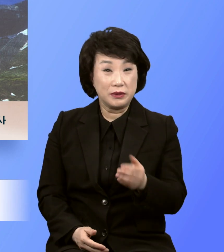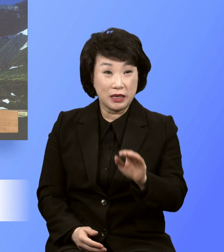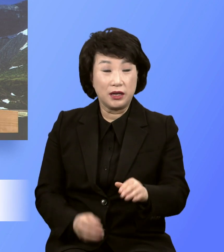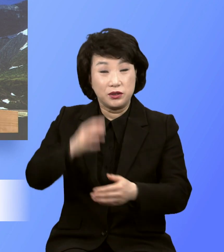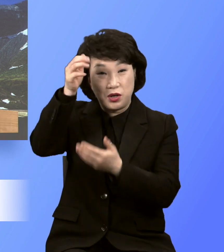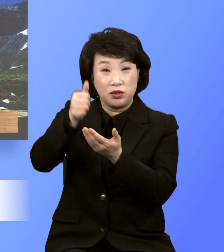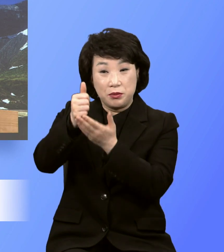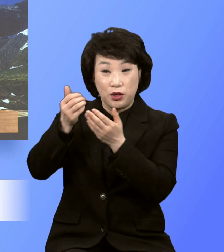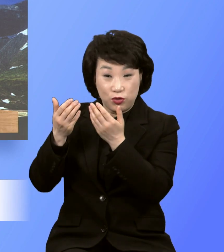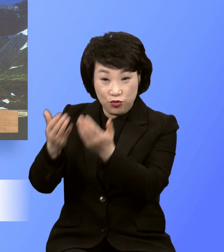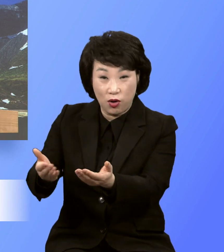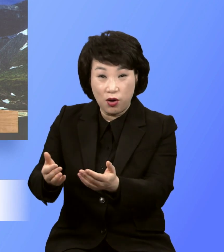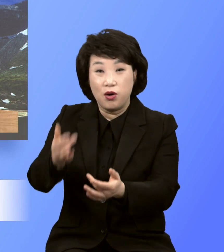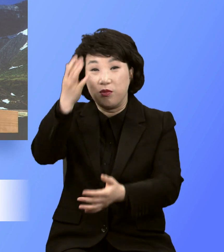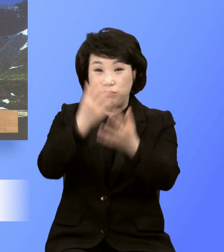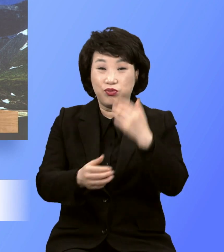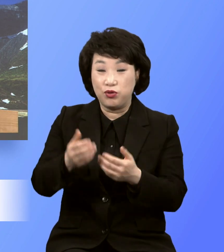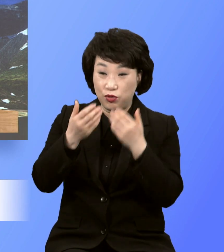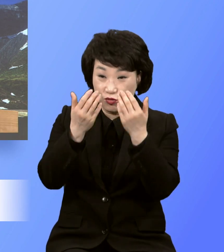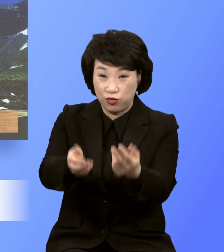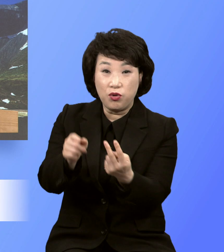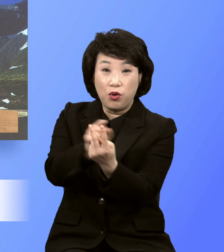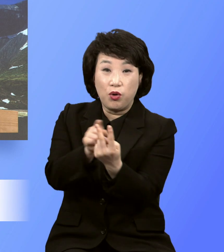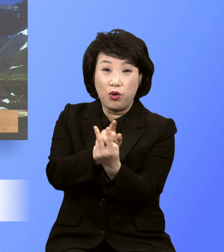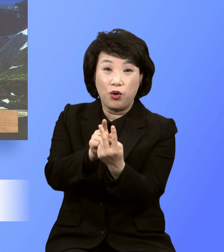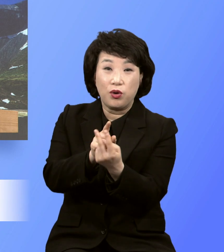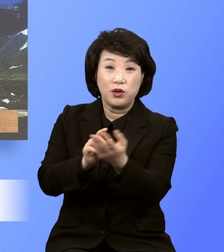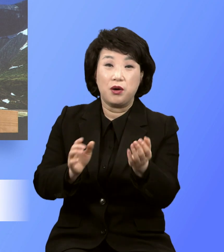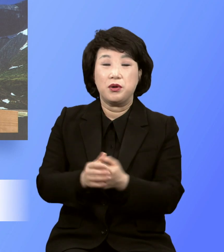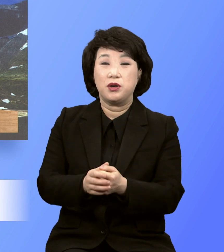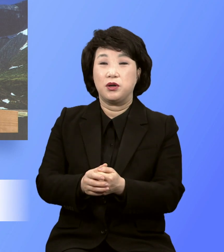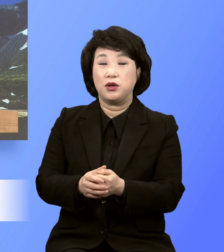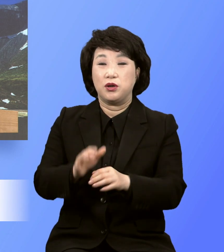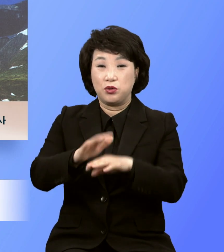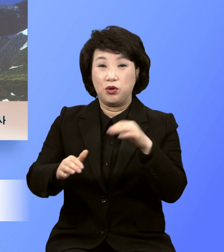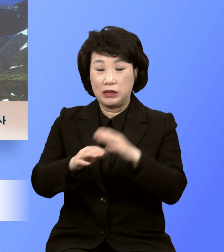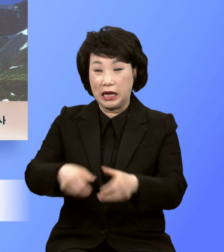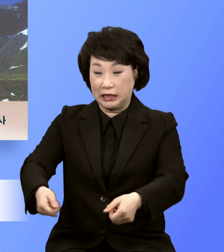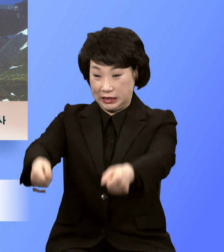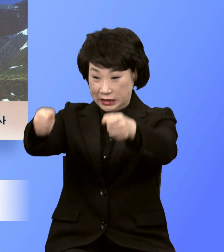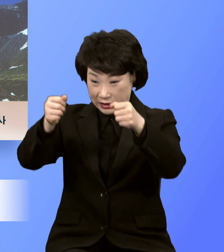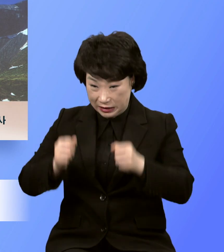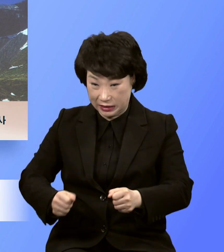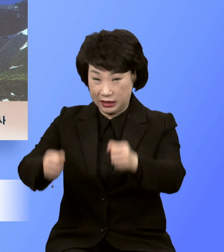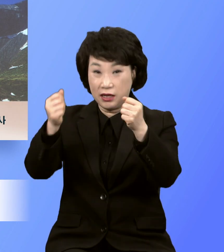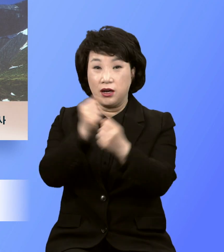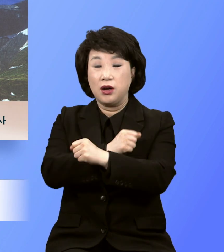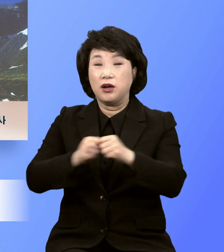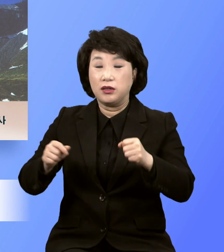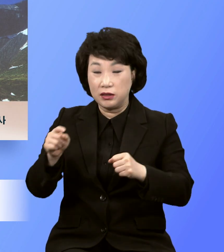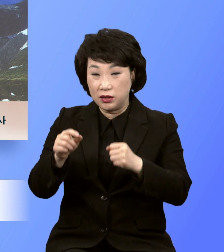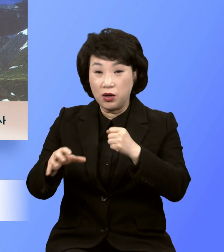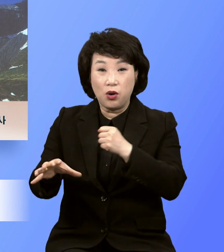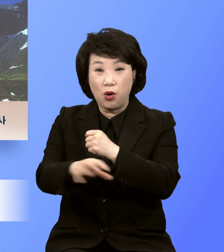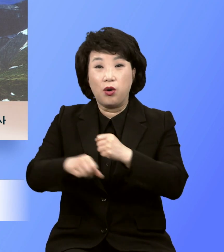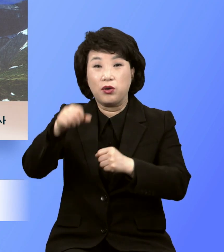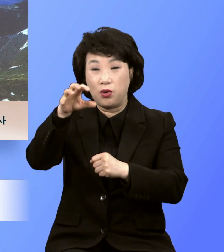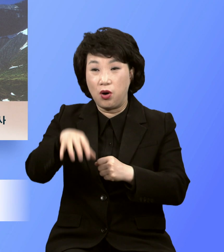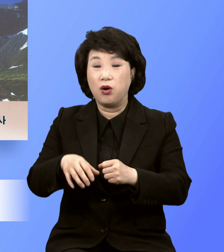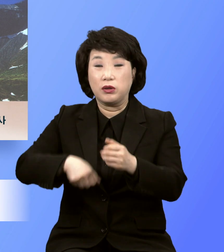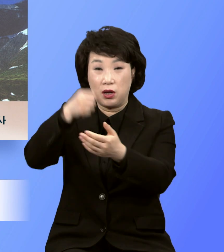성령으로 줄 것이냐 불로 줄 것이냐 손에 키를 들고 자기의 타작마땅을 정하게